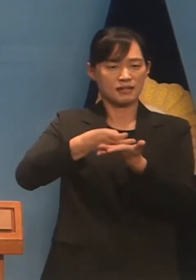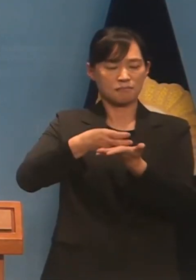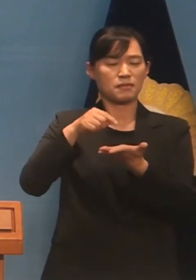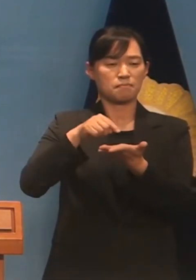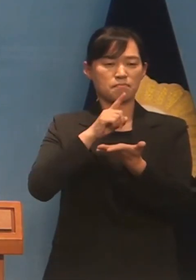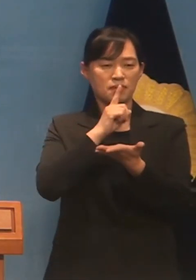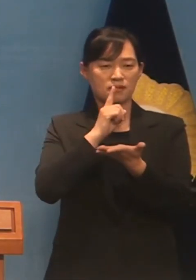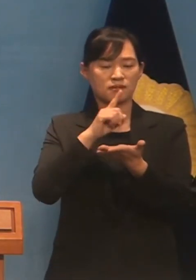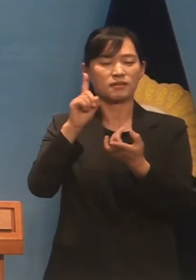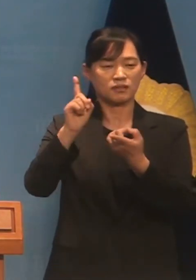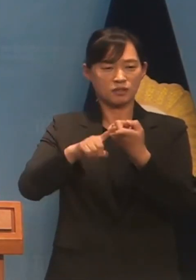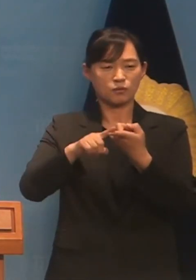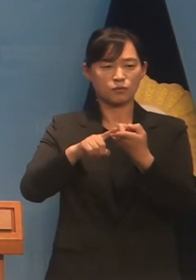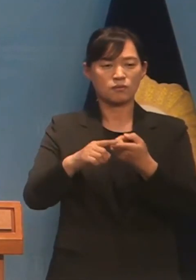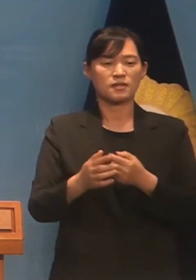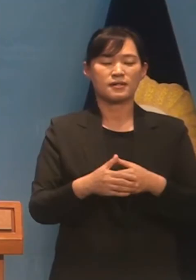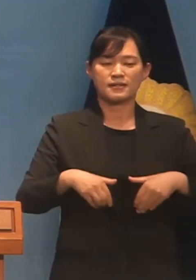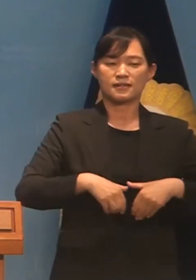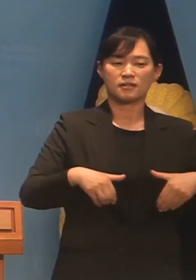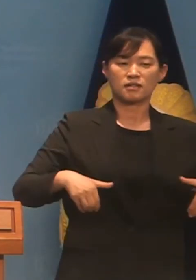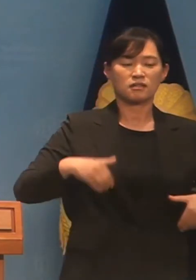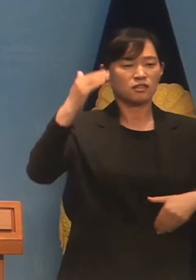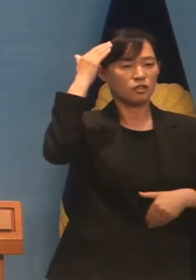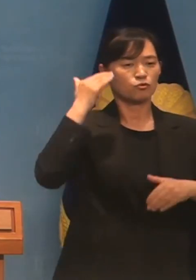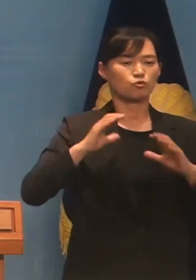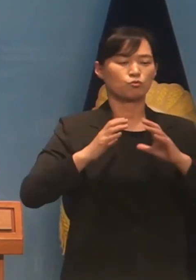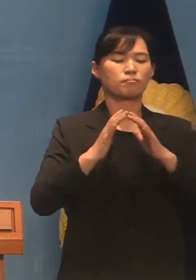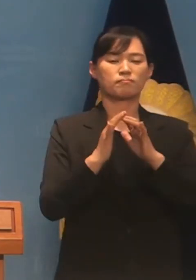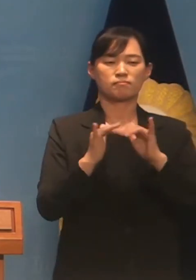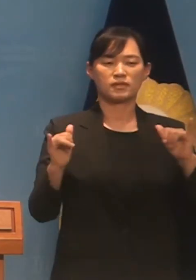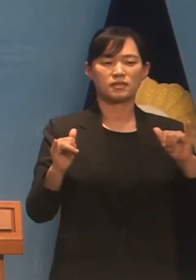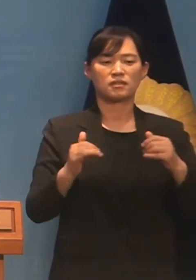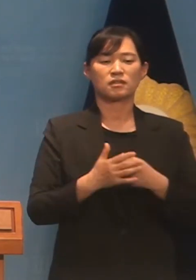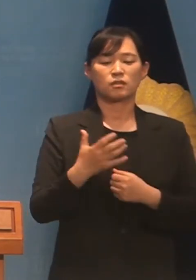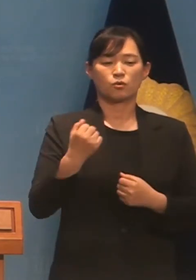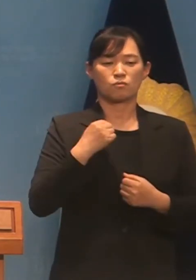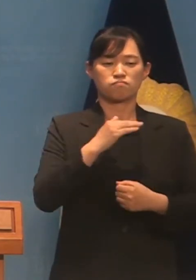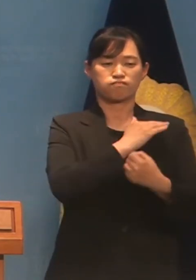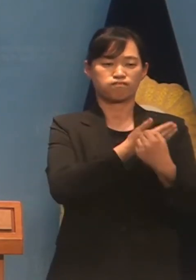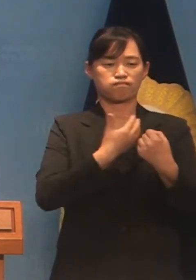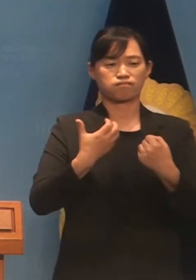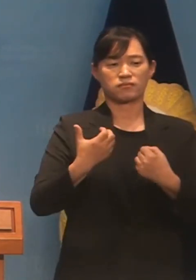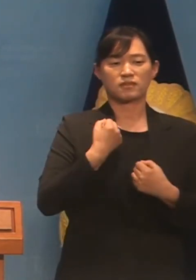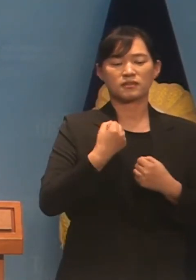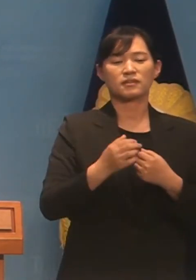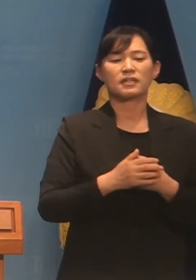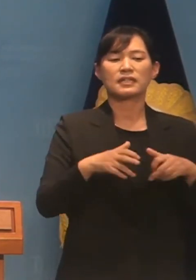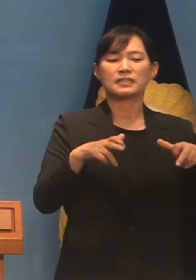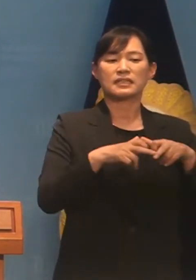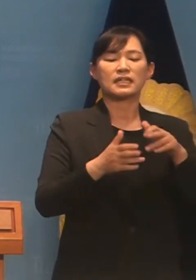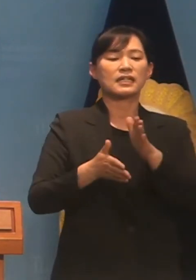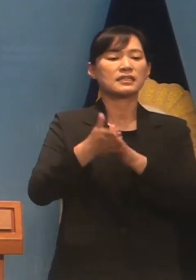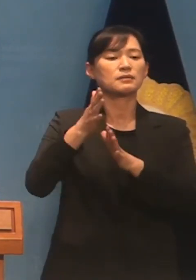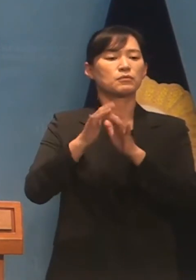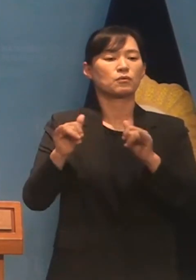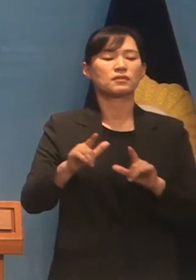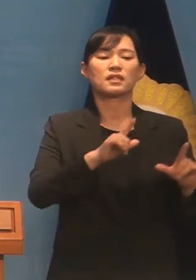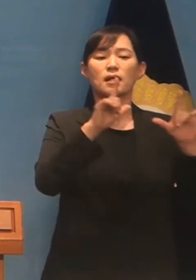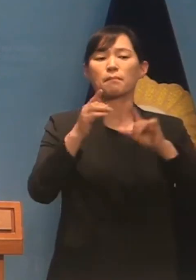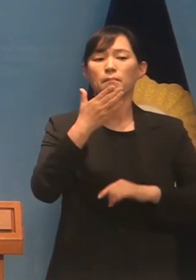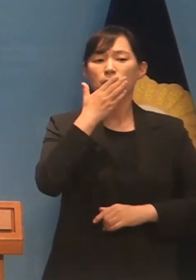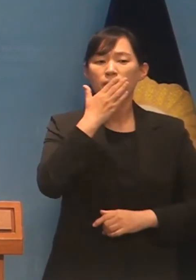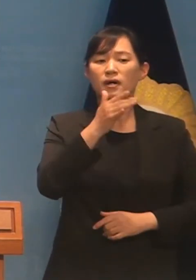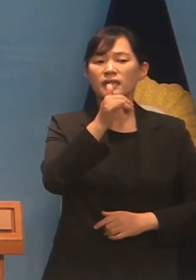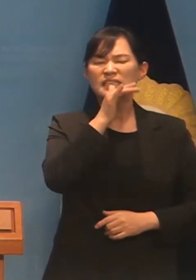1조에서 말하고 있는 당당한 대한민국 국민으로 주체성을 가진 장애인 시민으로 살아갈 수